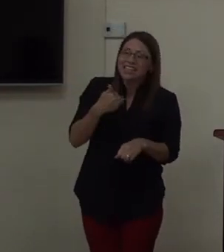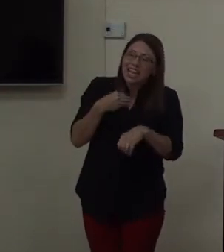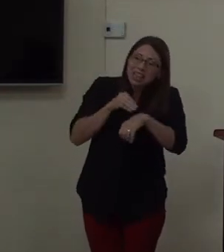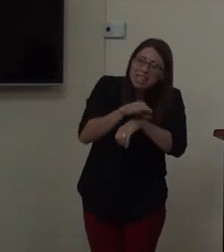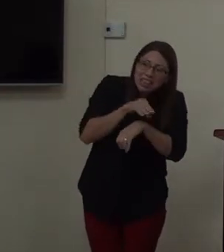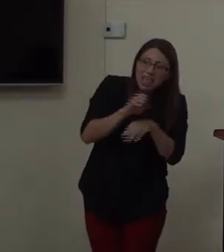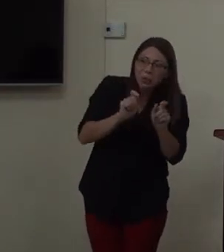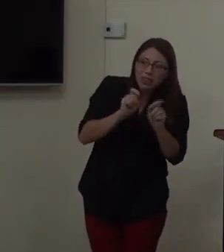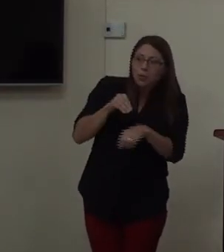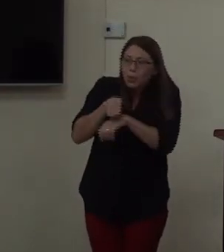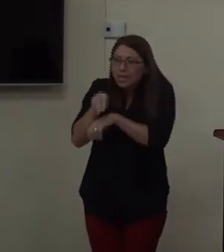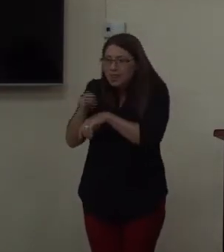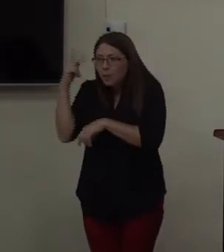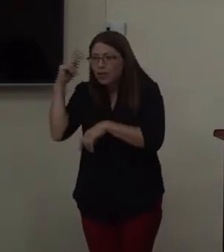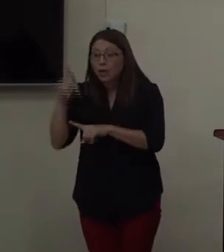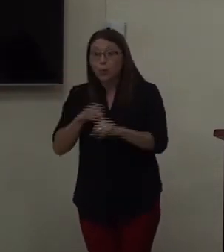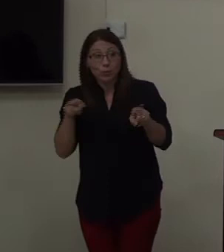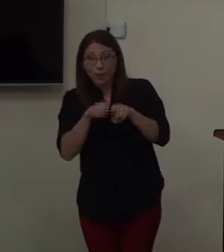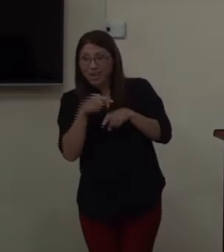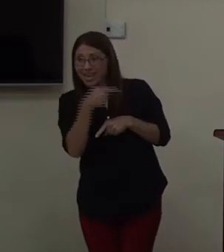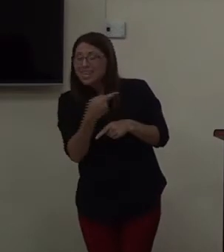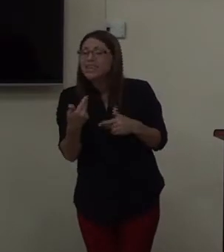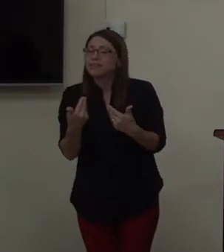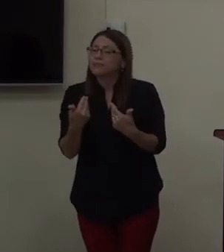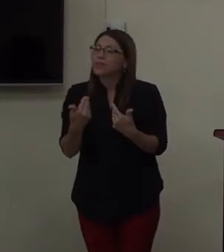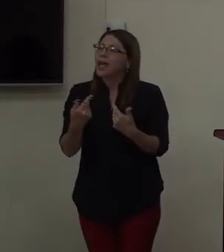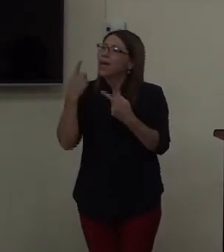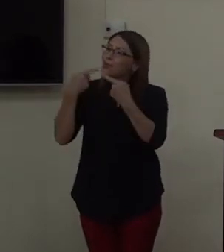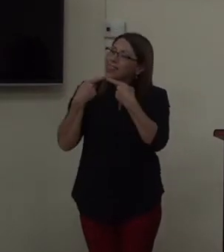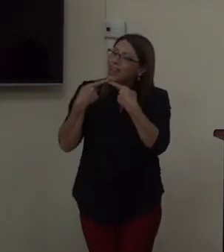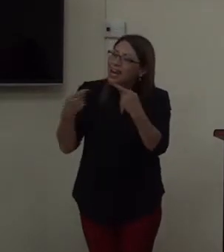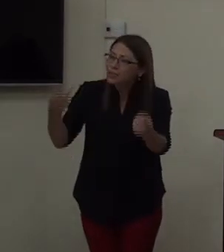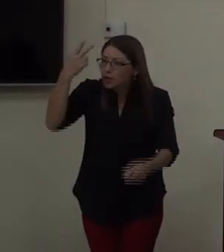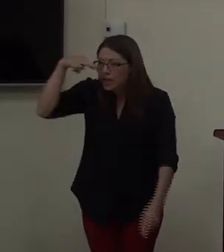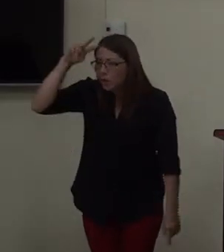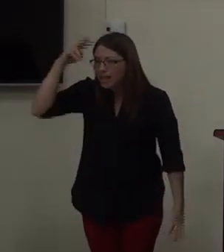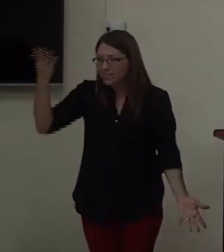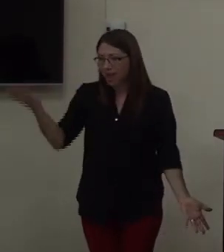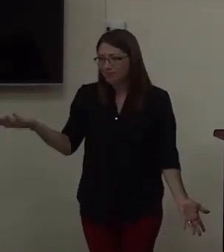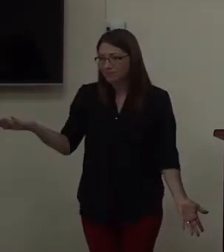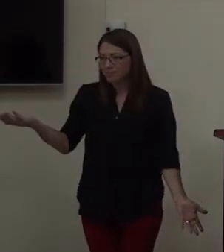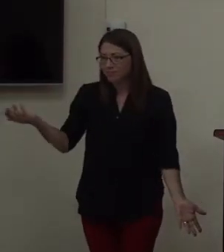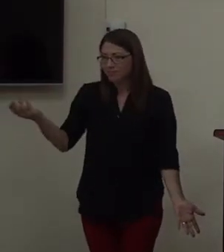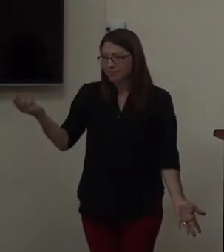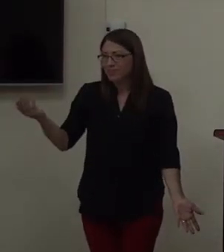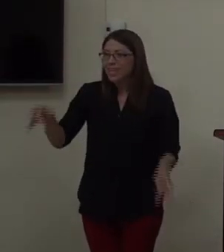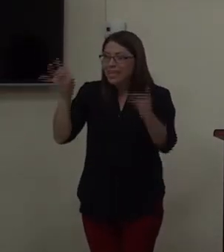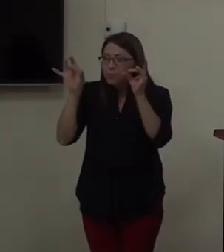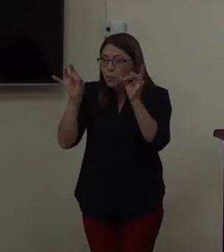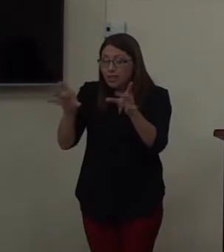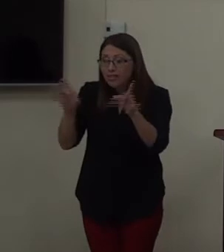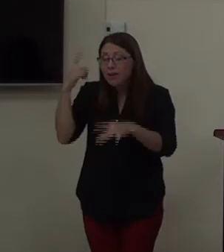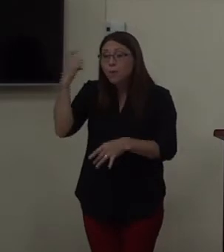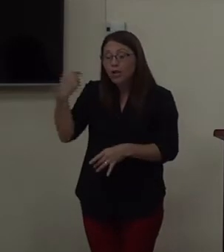etc. También aquí, en alguna manera, hay una declaración de ignorancia, ¿verdad?, que es muy terrible porque yo